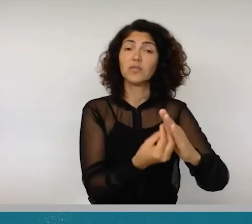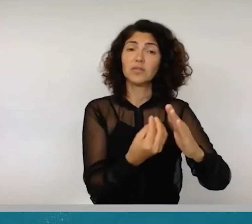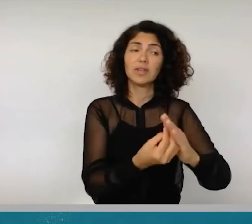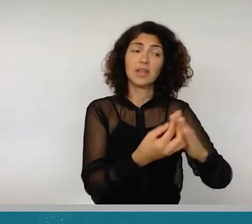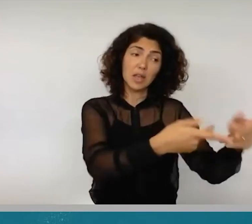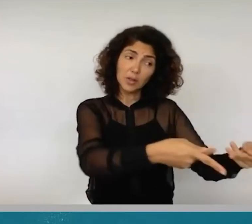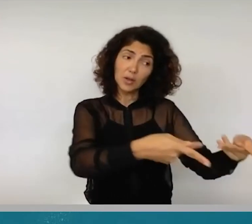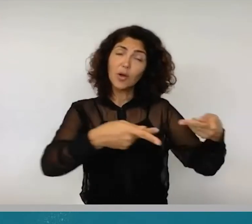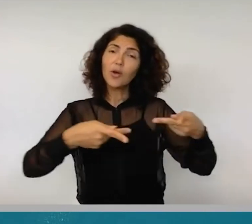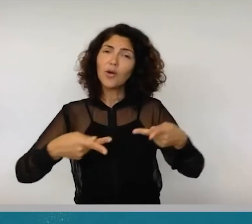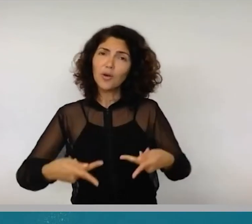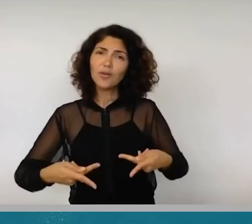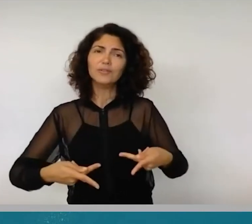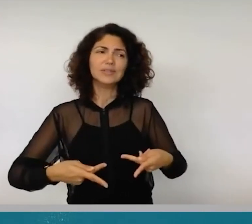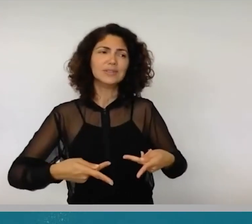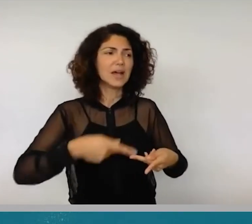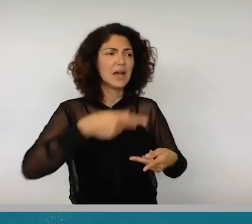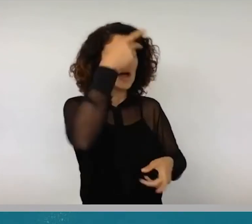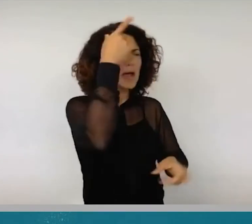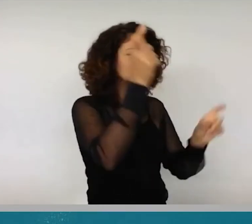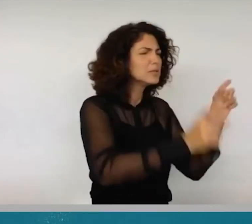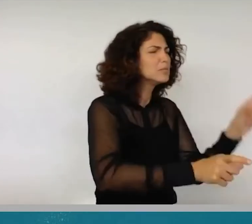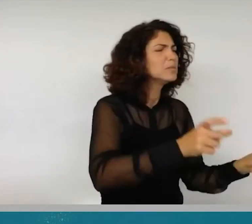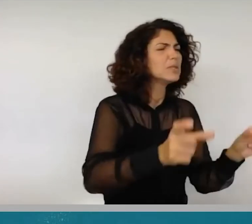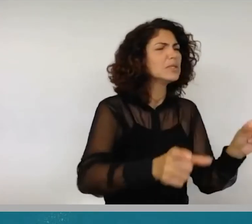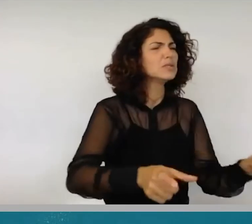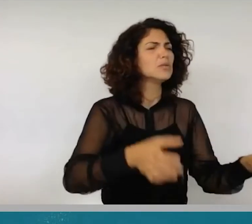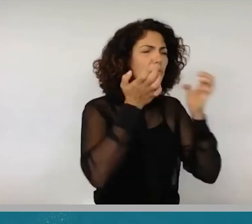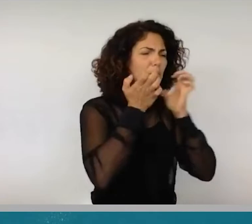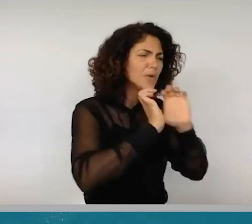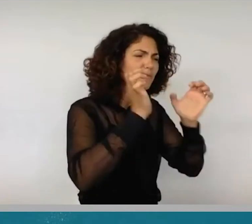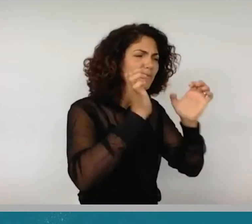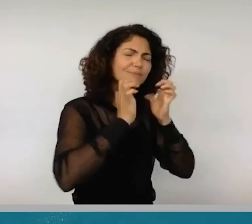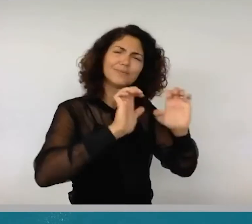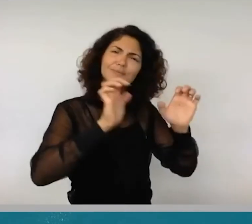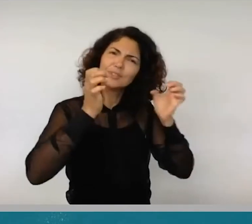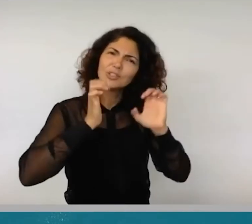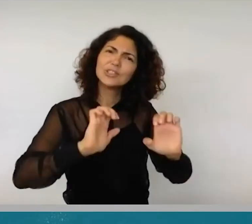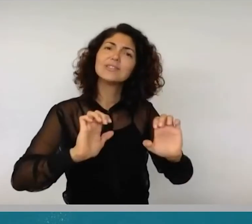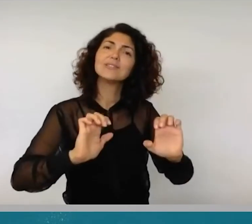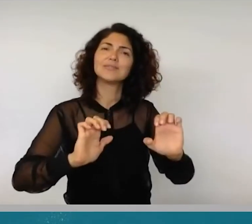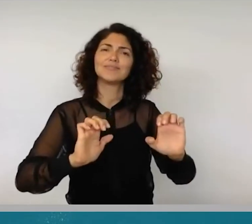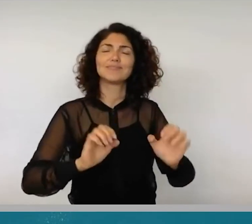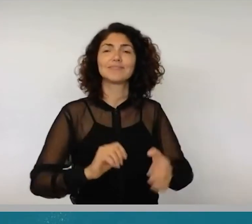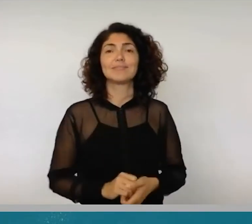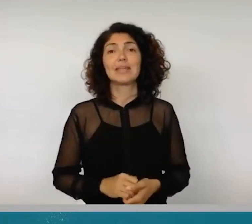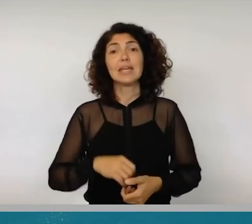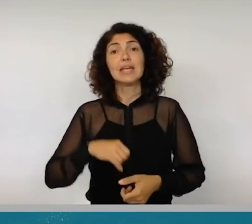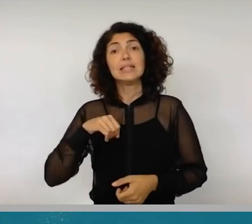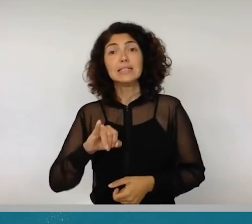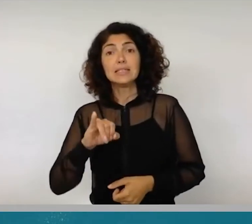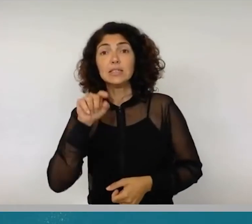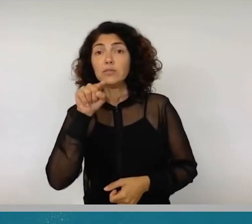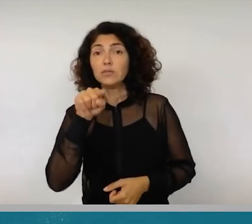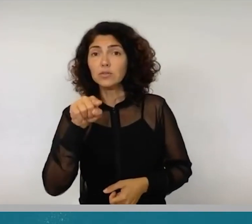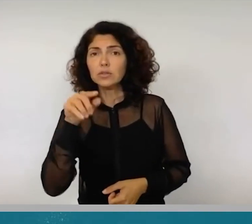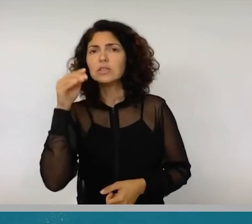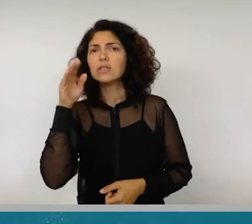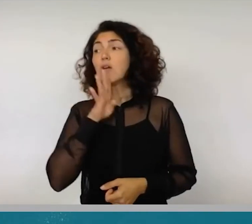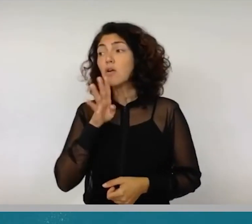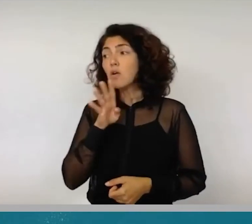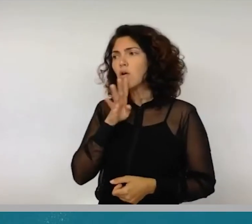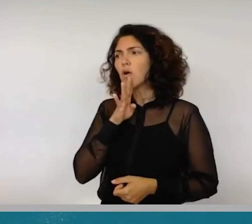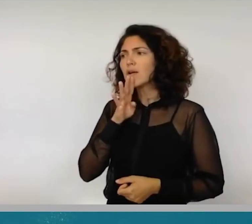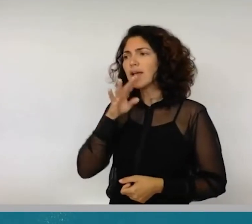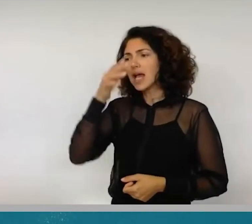Invista nisso. Claro que também, né, se você tiver um necessitado do teu lado, morrendo de fome, também